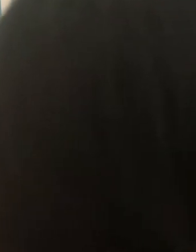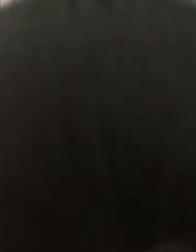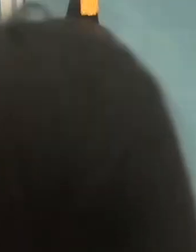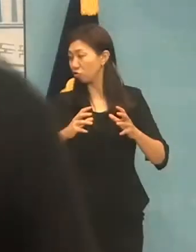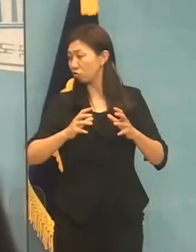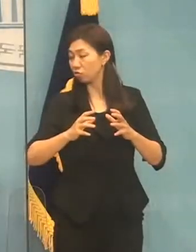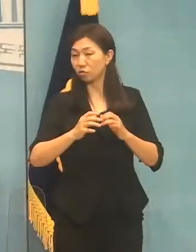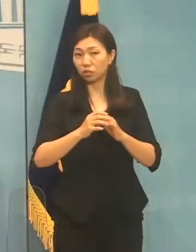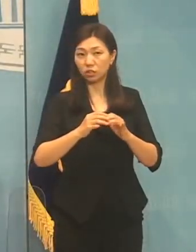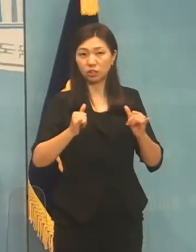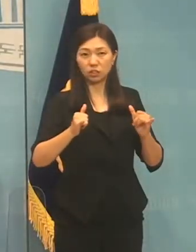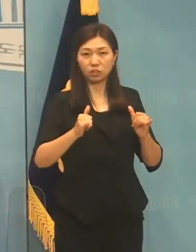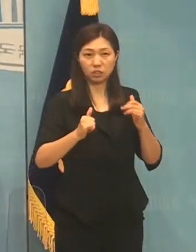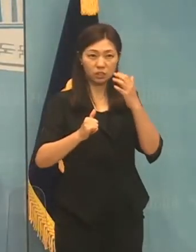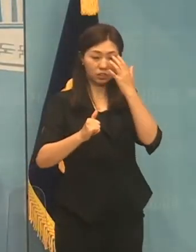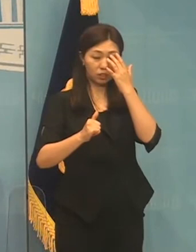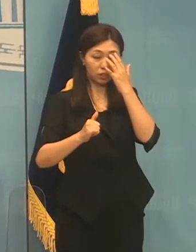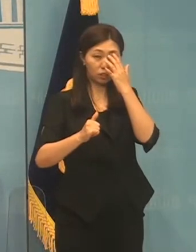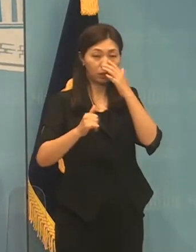점령군이라고 할 정도로